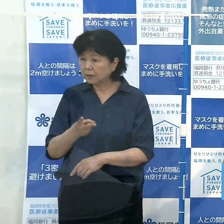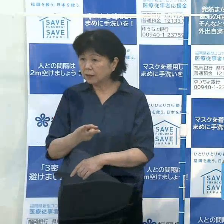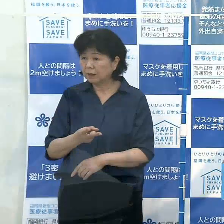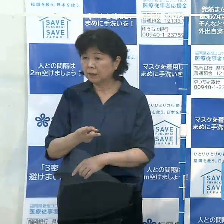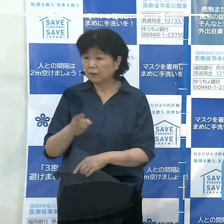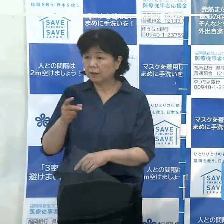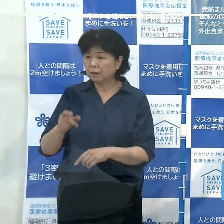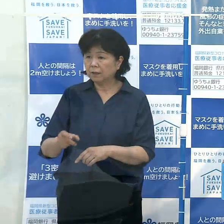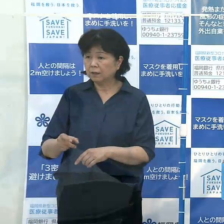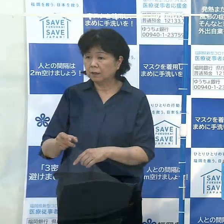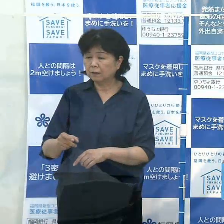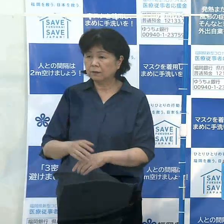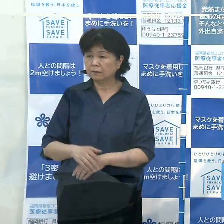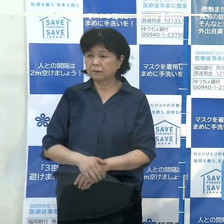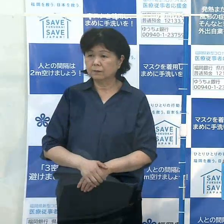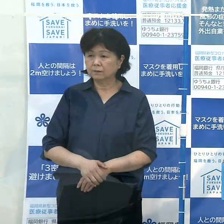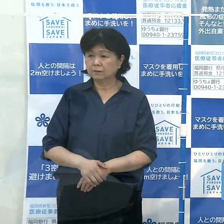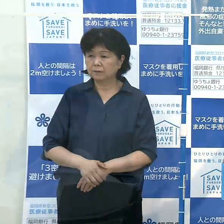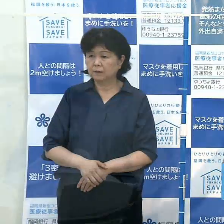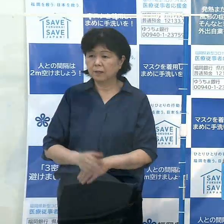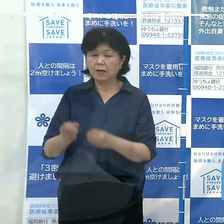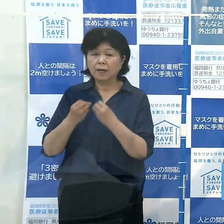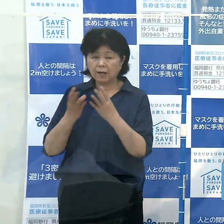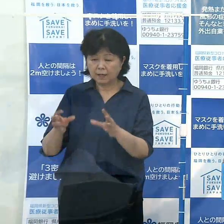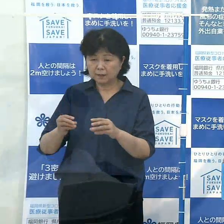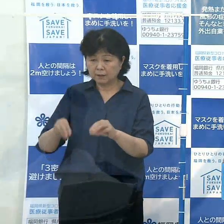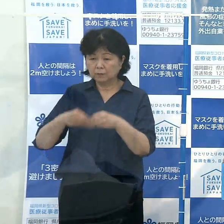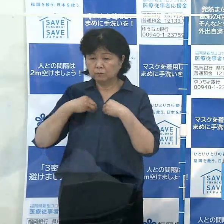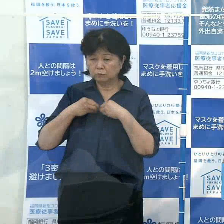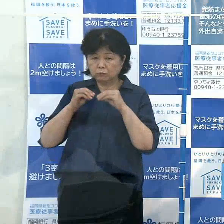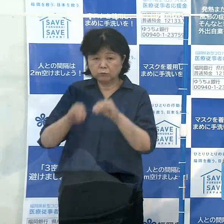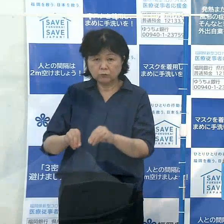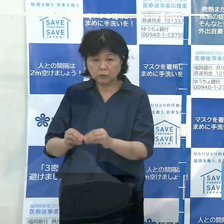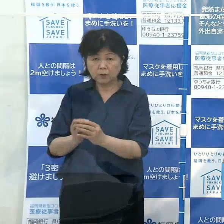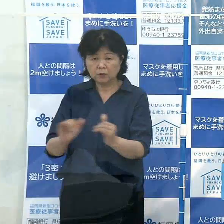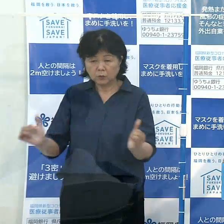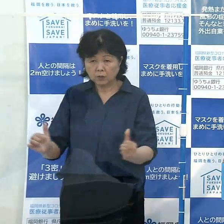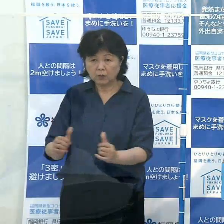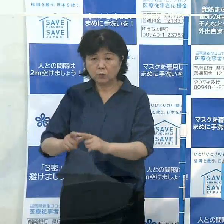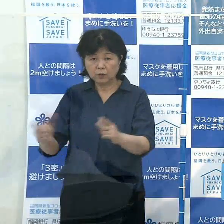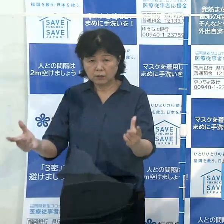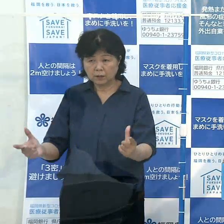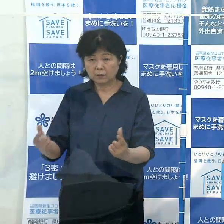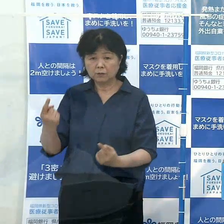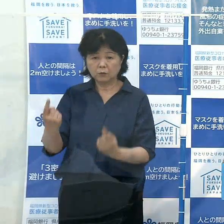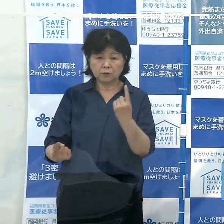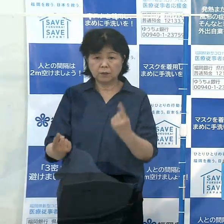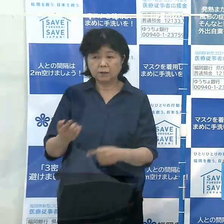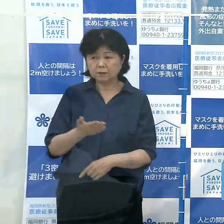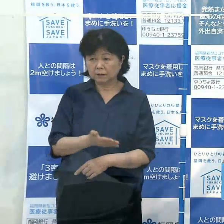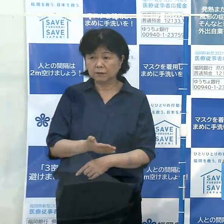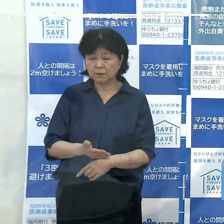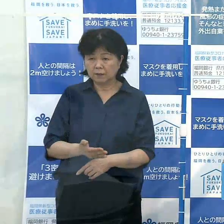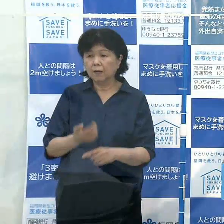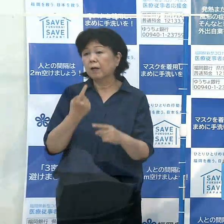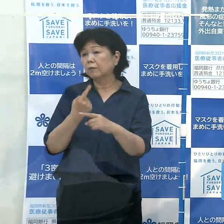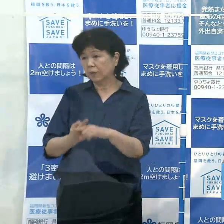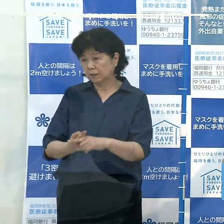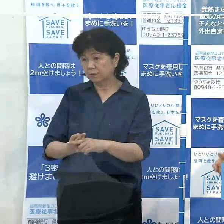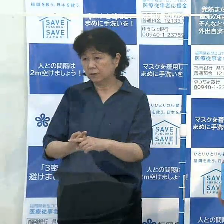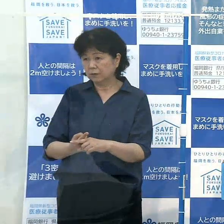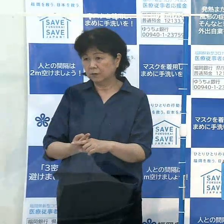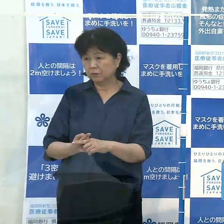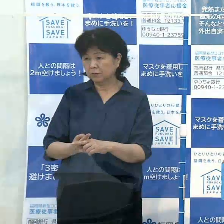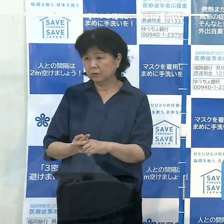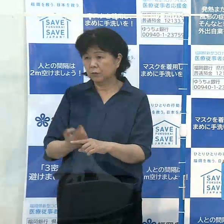整に、患者が増えた、新たな陽性者が増えたことで調整に時間がかかっているか増えている、どちらなんですか。 そちらとプラス先ほどのやつ